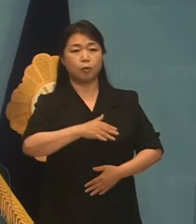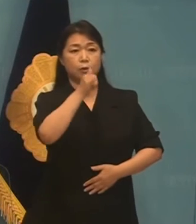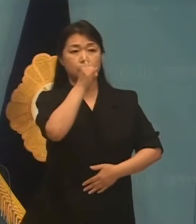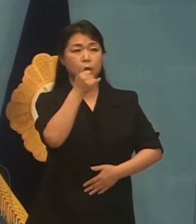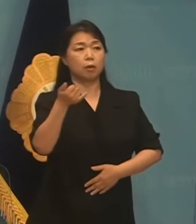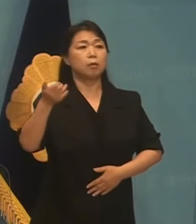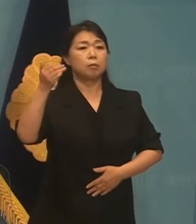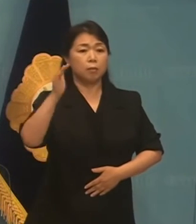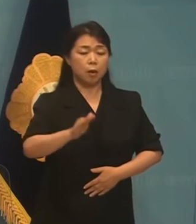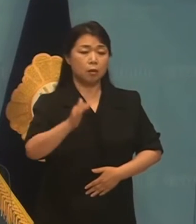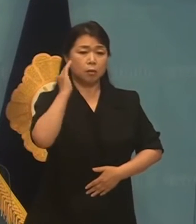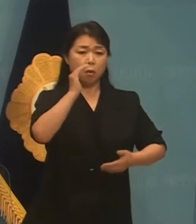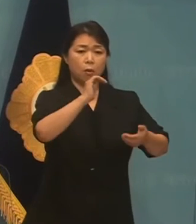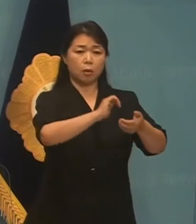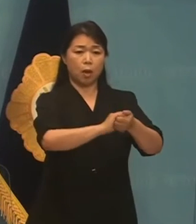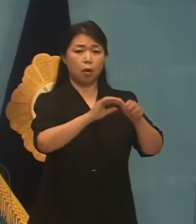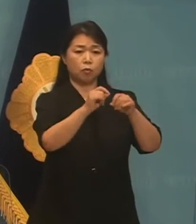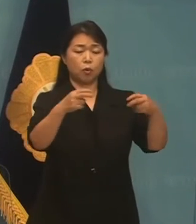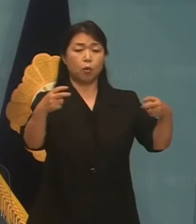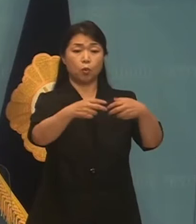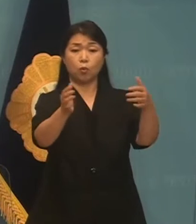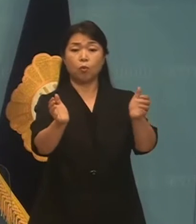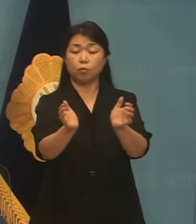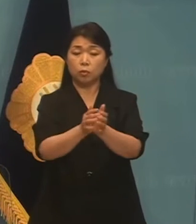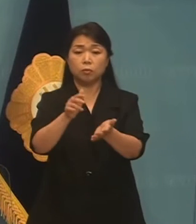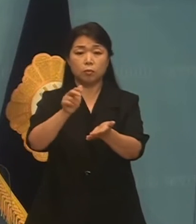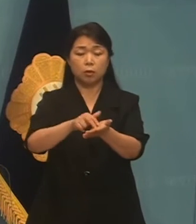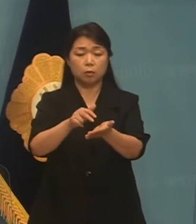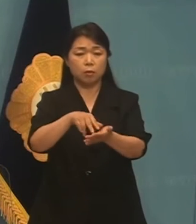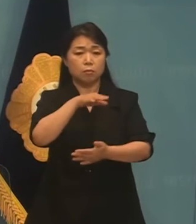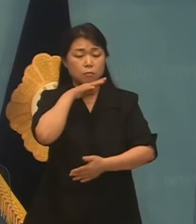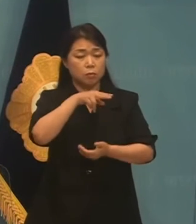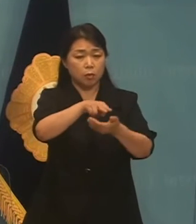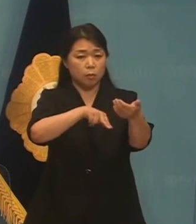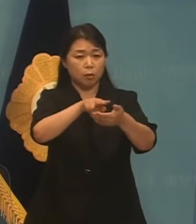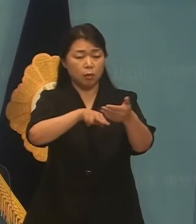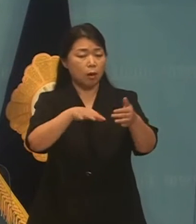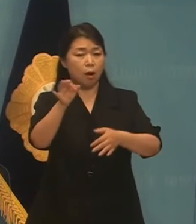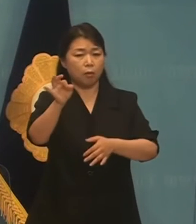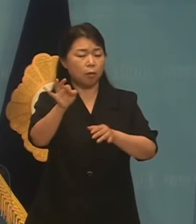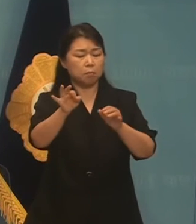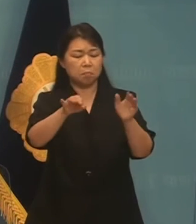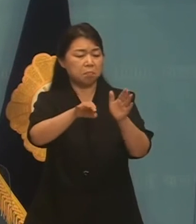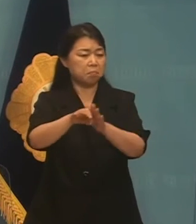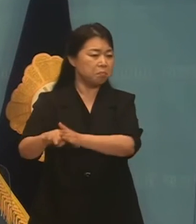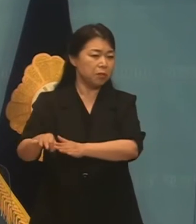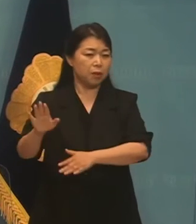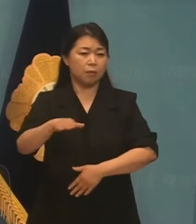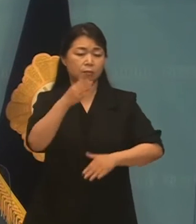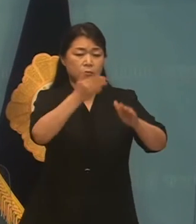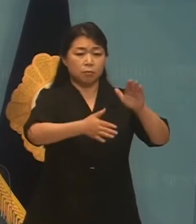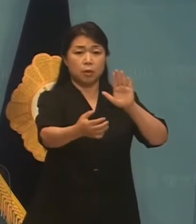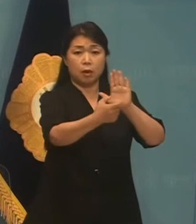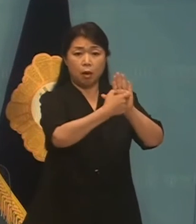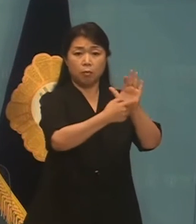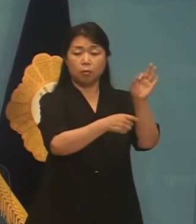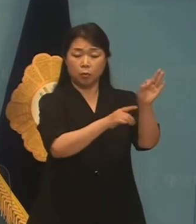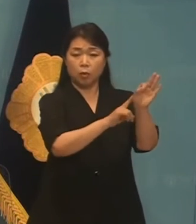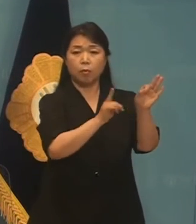그러나 청와대와 국토교통부는 실거래가를 무시하고 공시가를